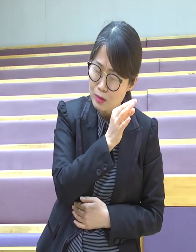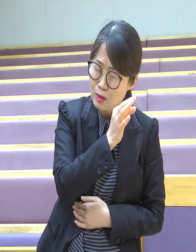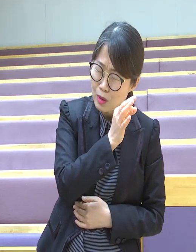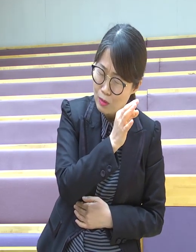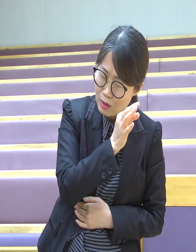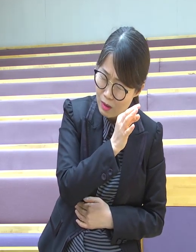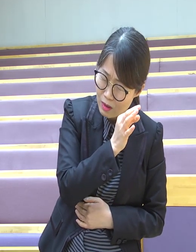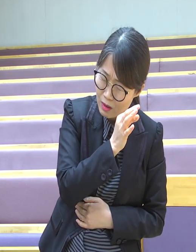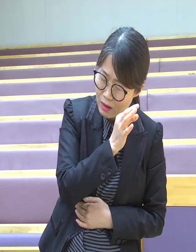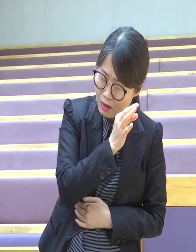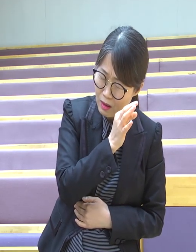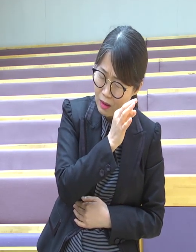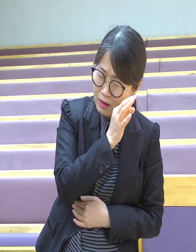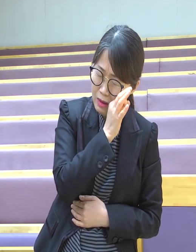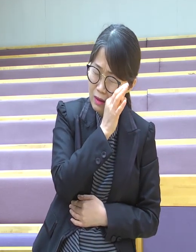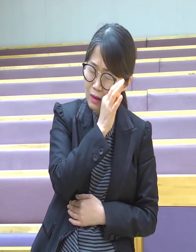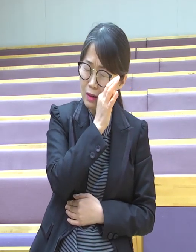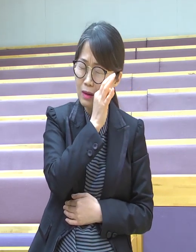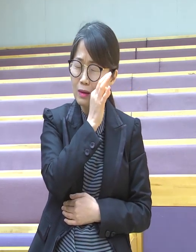너무나